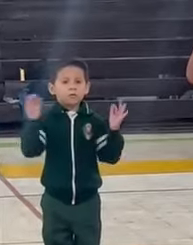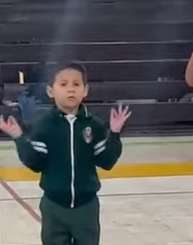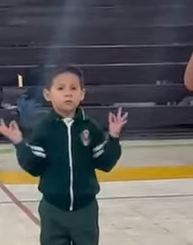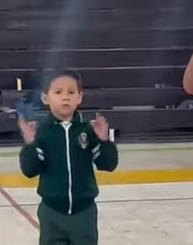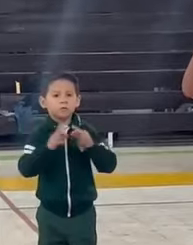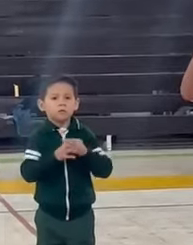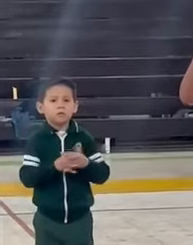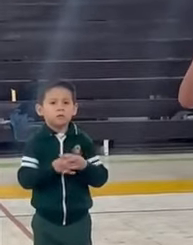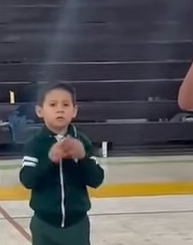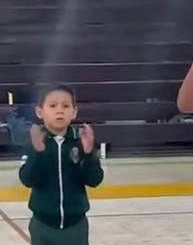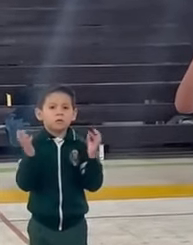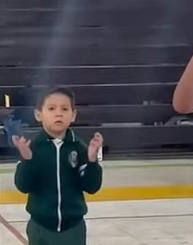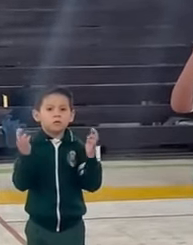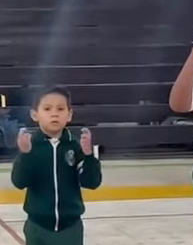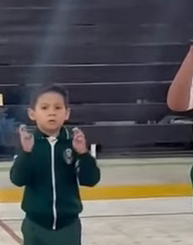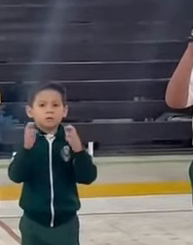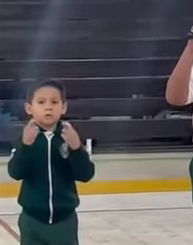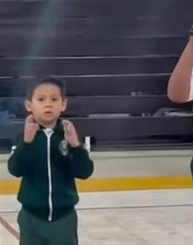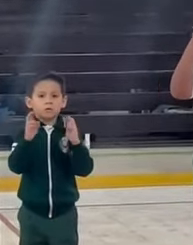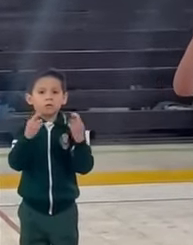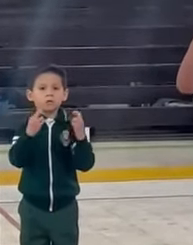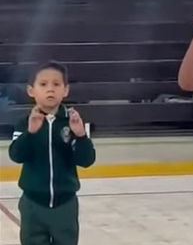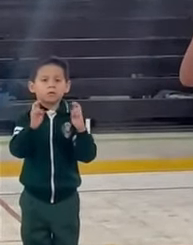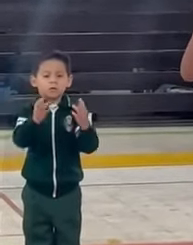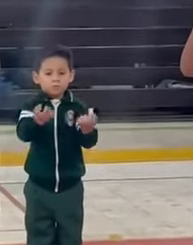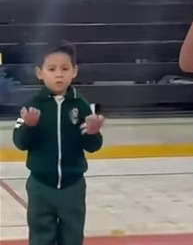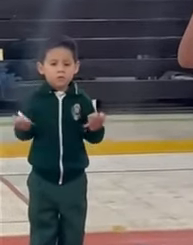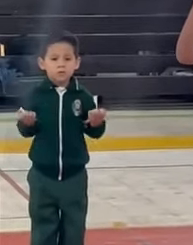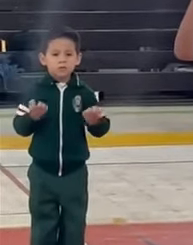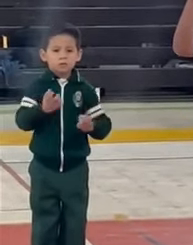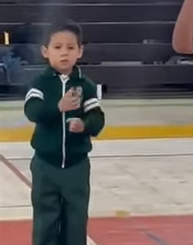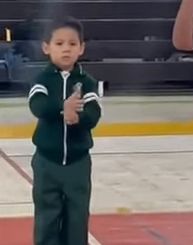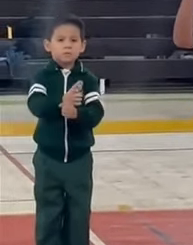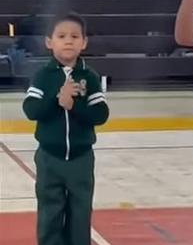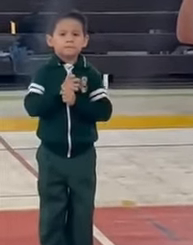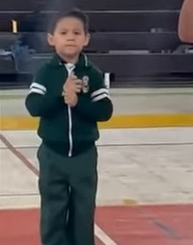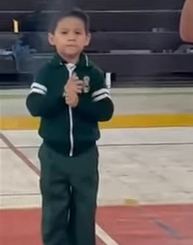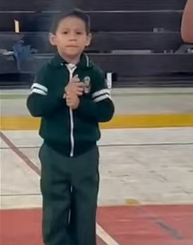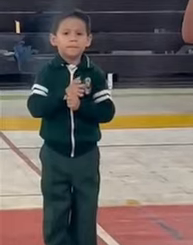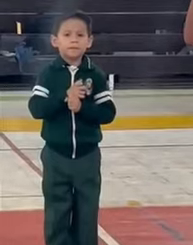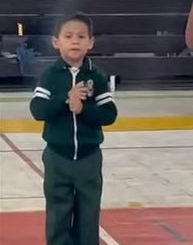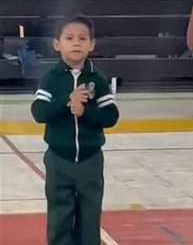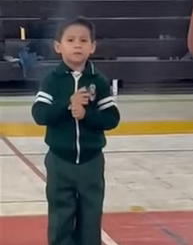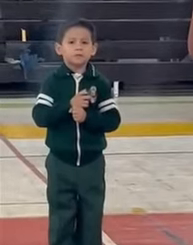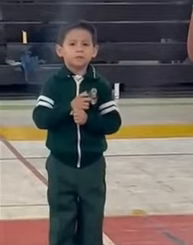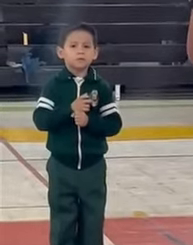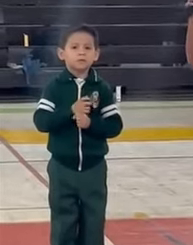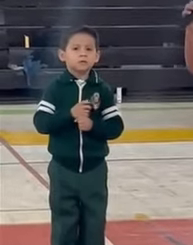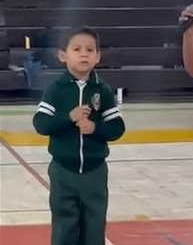tierra al sonoro rojín del cañón.